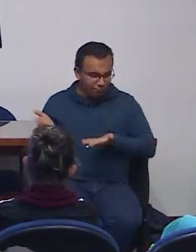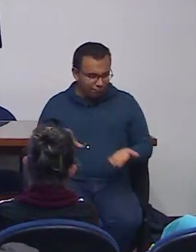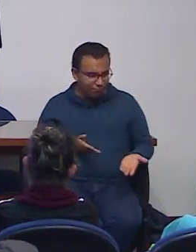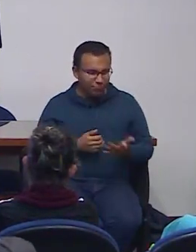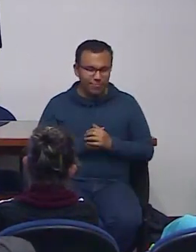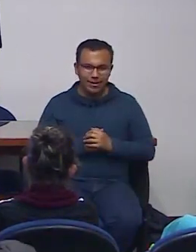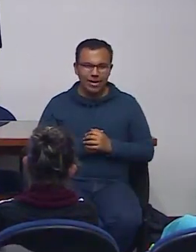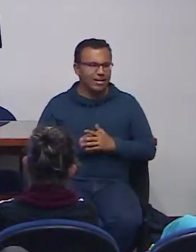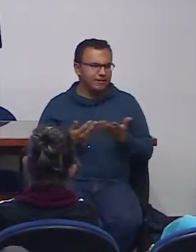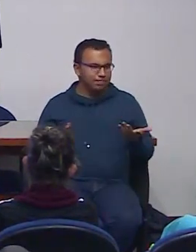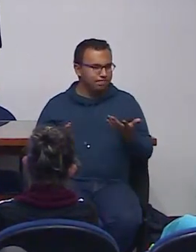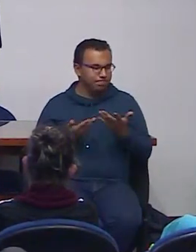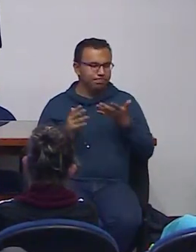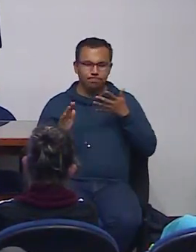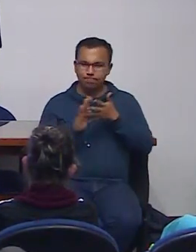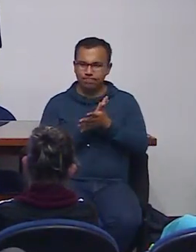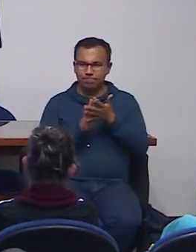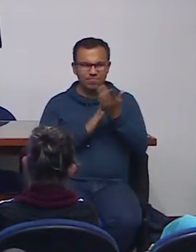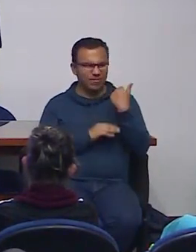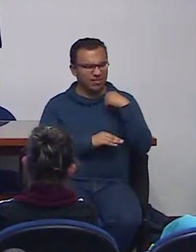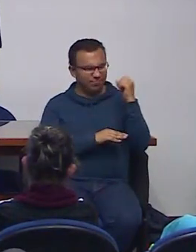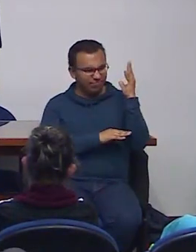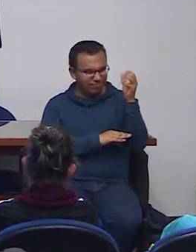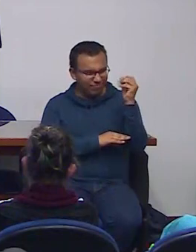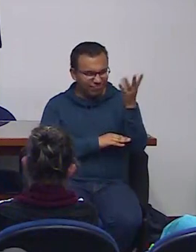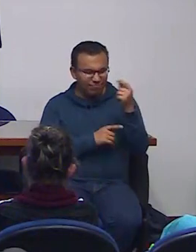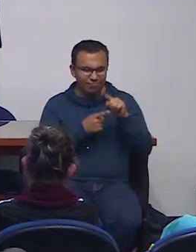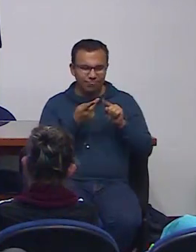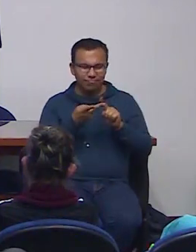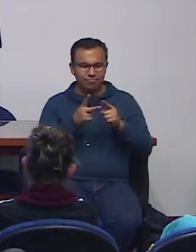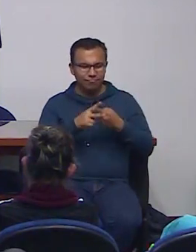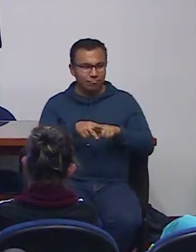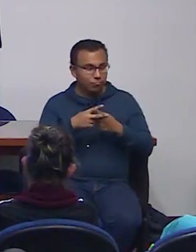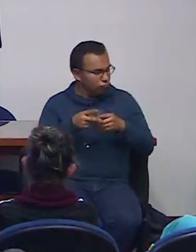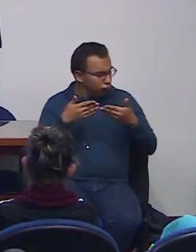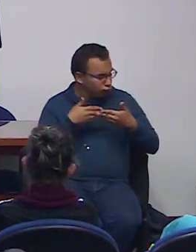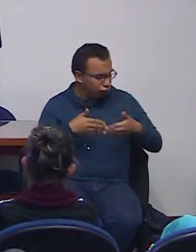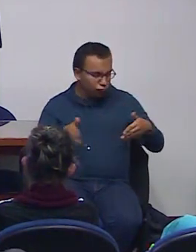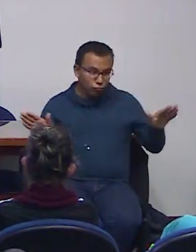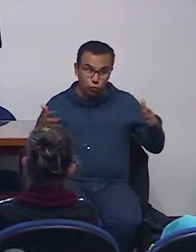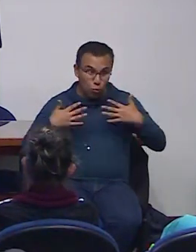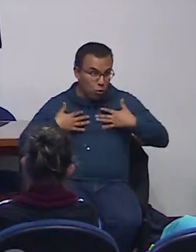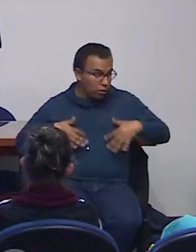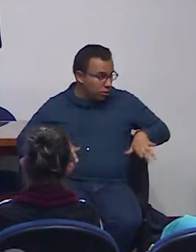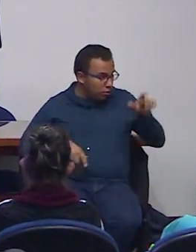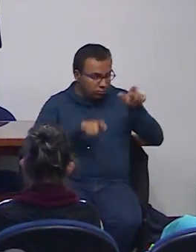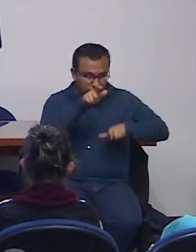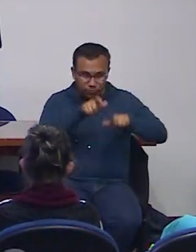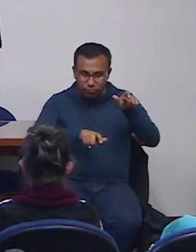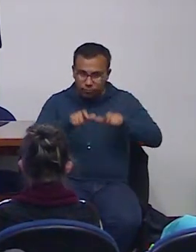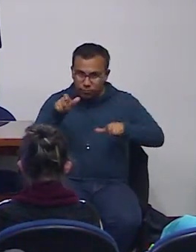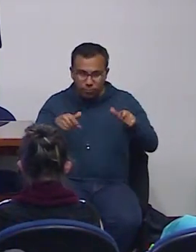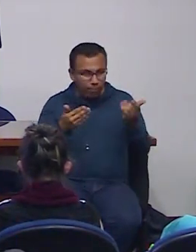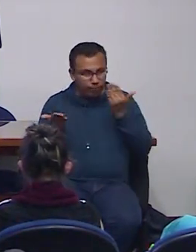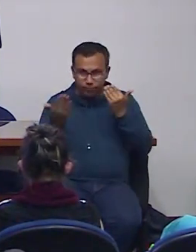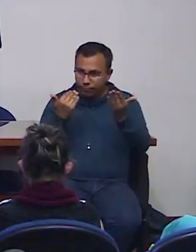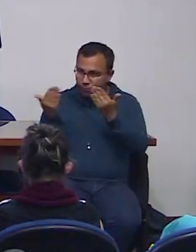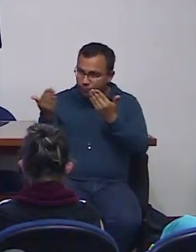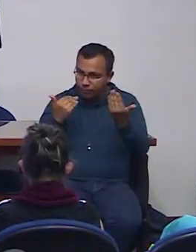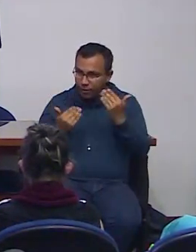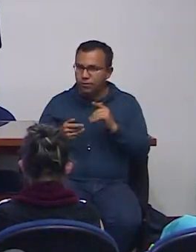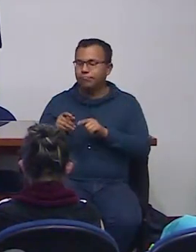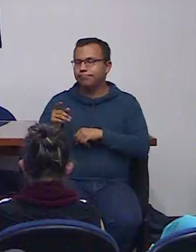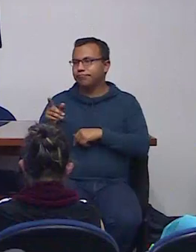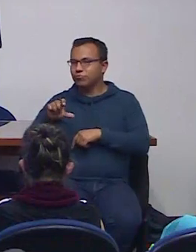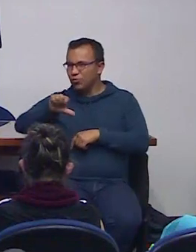eh les cuento Que estos seminarios talleres son abiertos a todo tipo de público si quieren asistir estudiantes